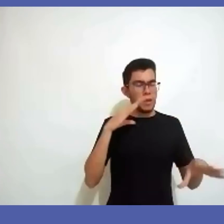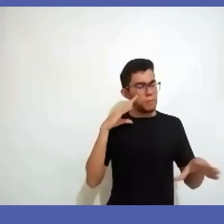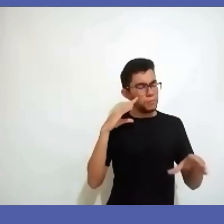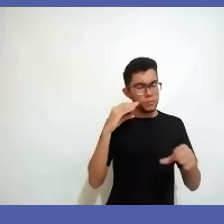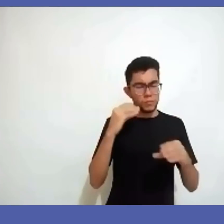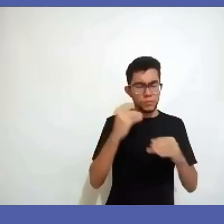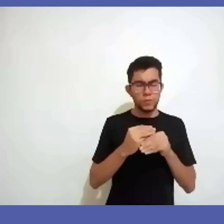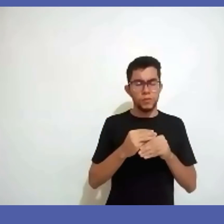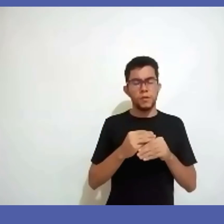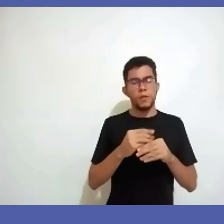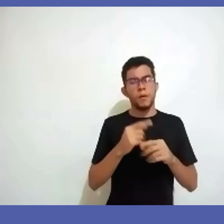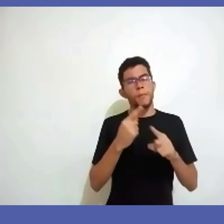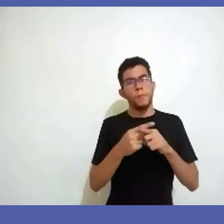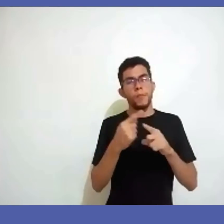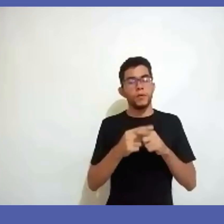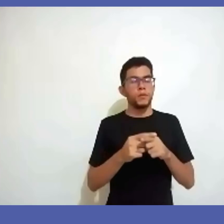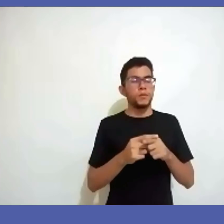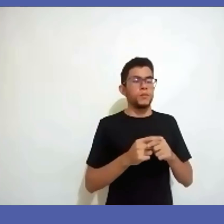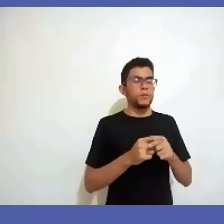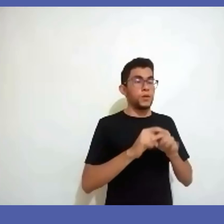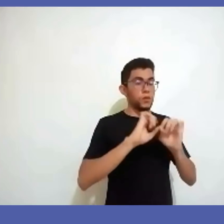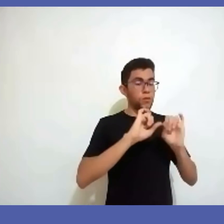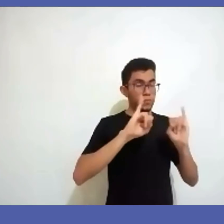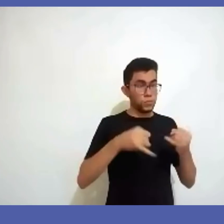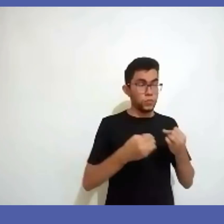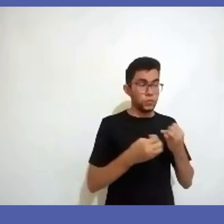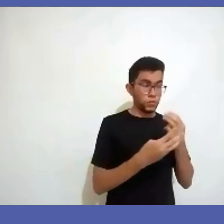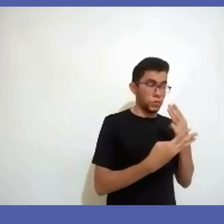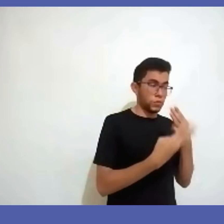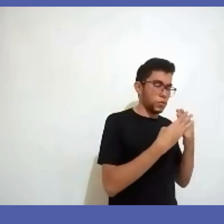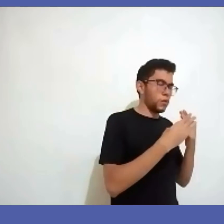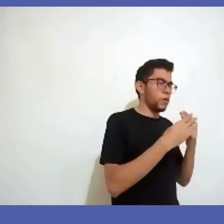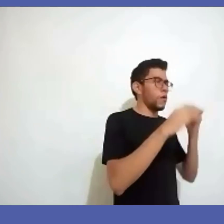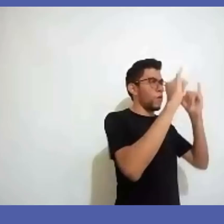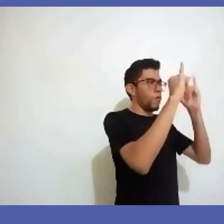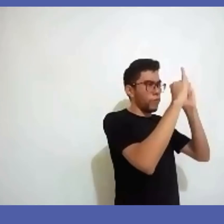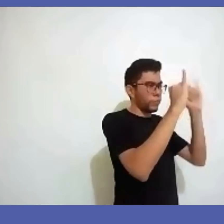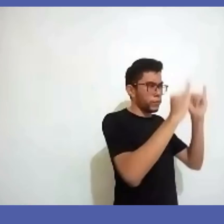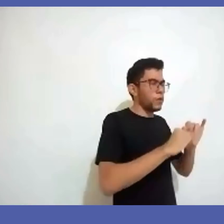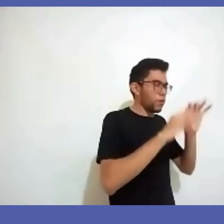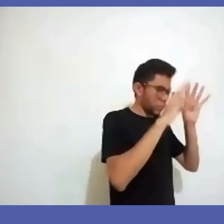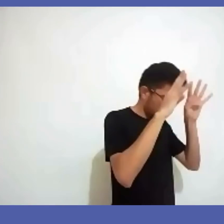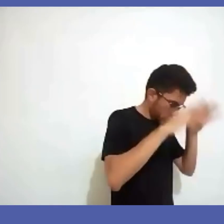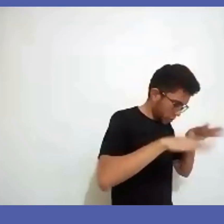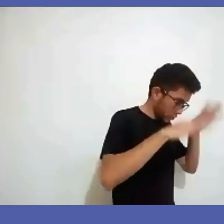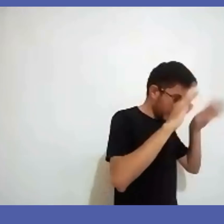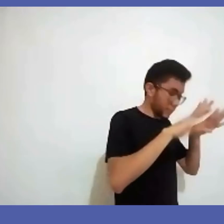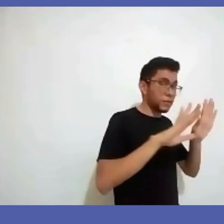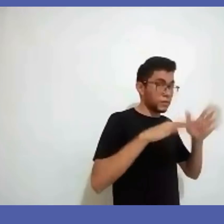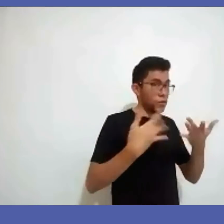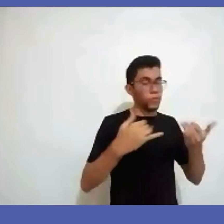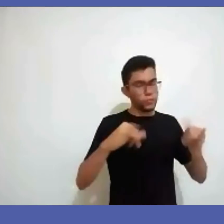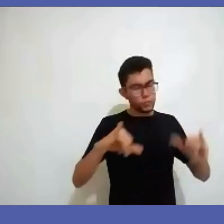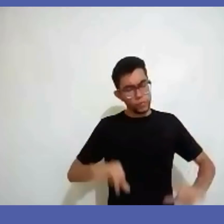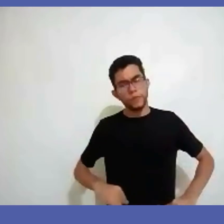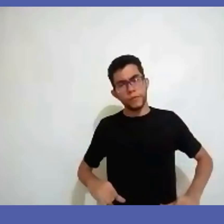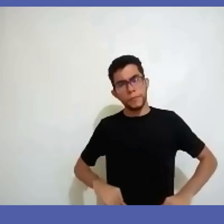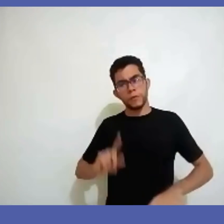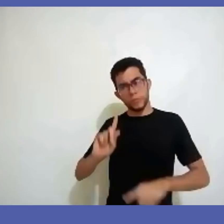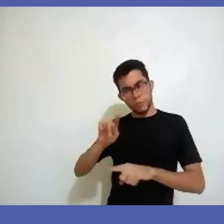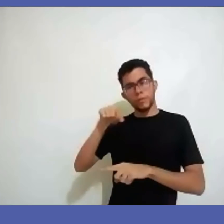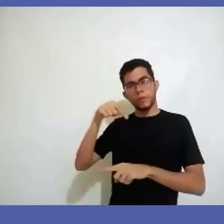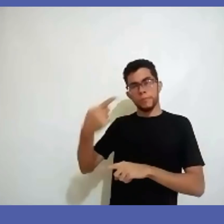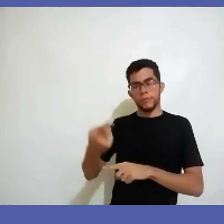desse povo de Israel e também povo de Judá. Então, né, eles, depois do